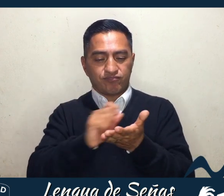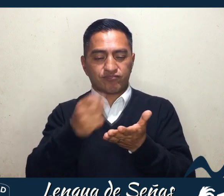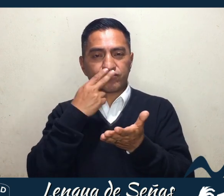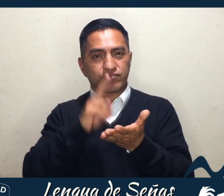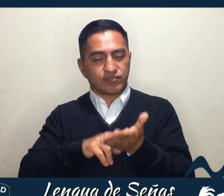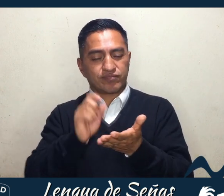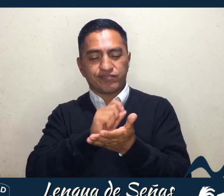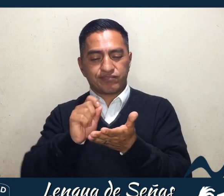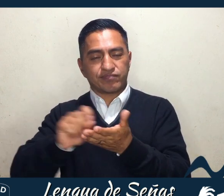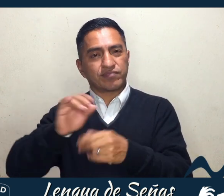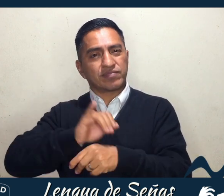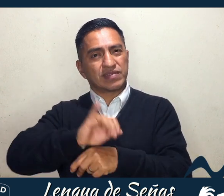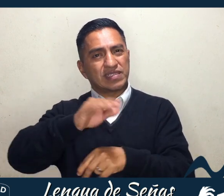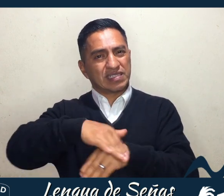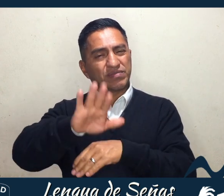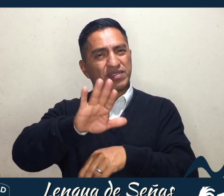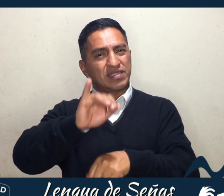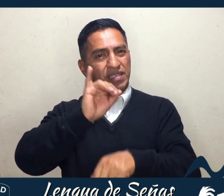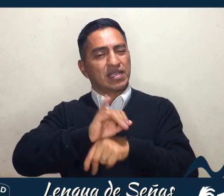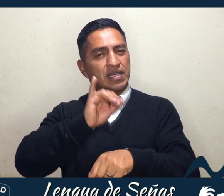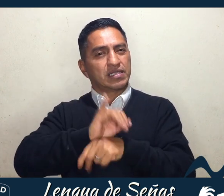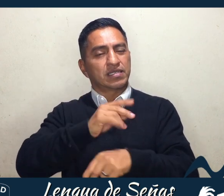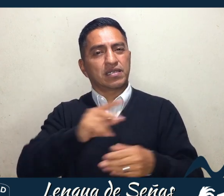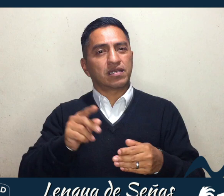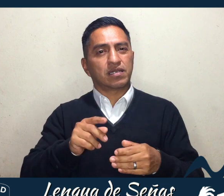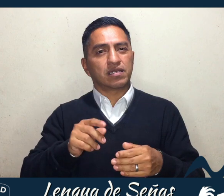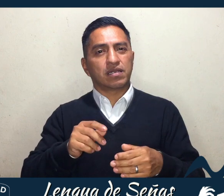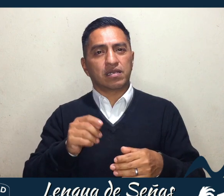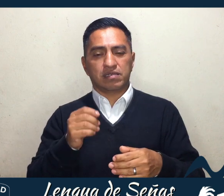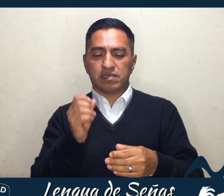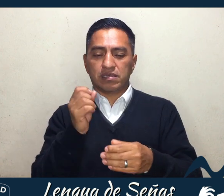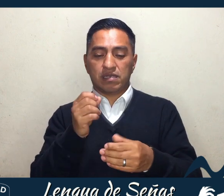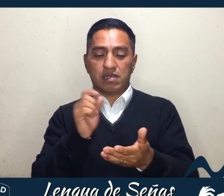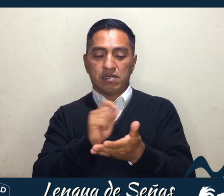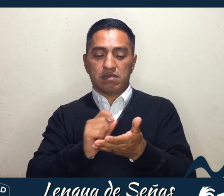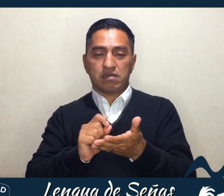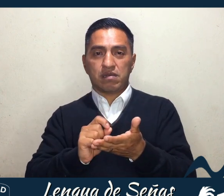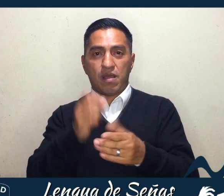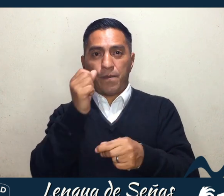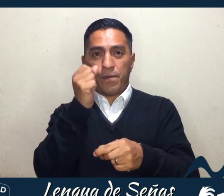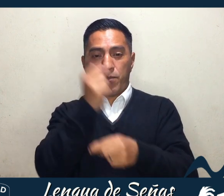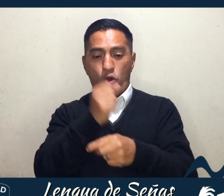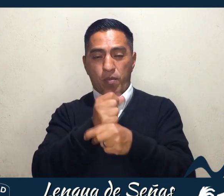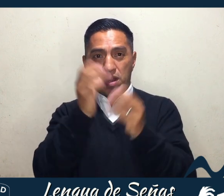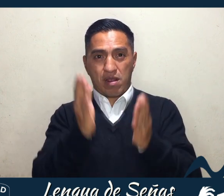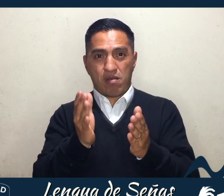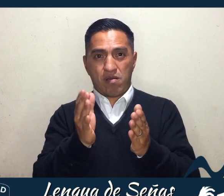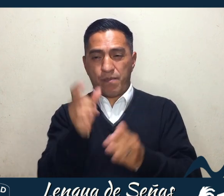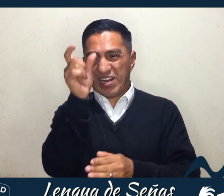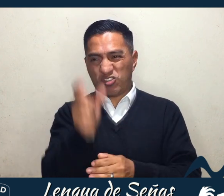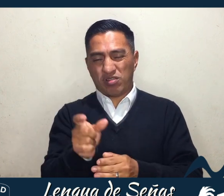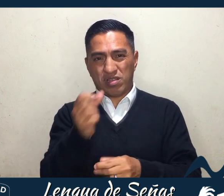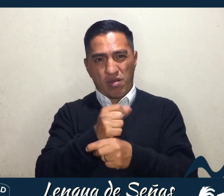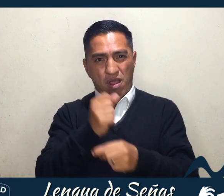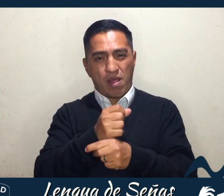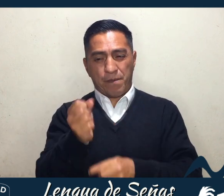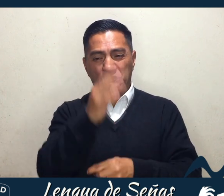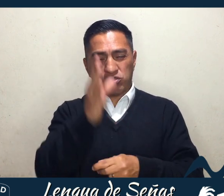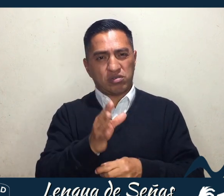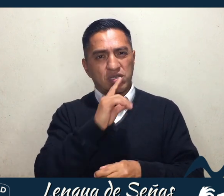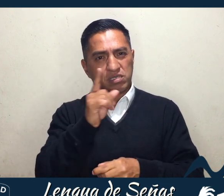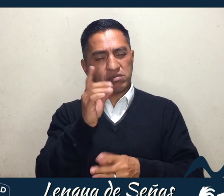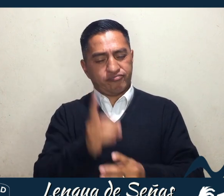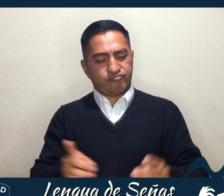en la primera carta a Timoteo, Pablo nos dice que el obrero es digno de su salario. Así es de